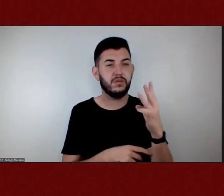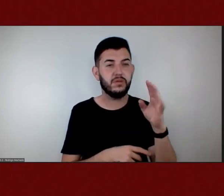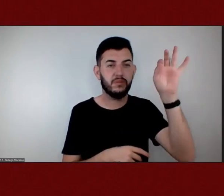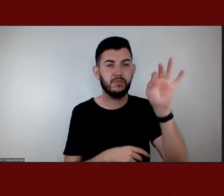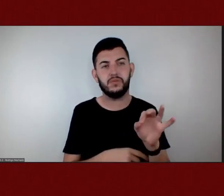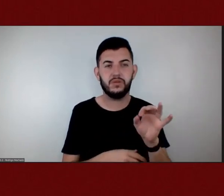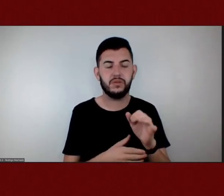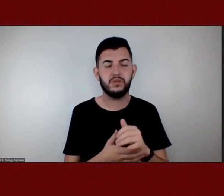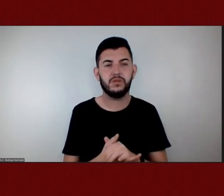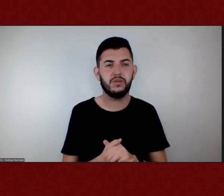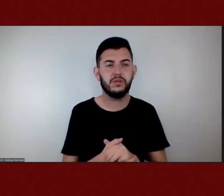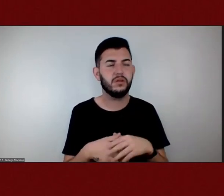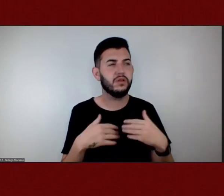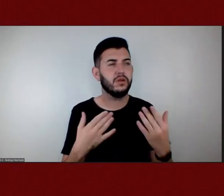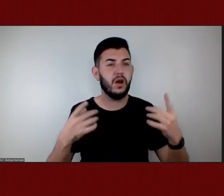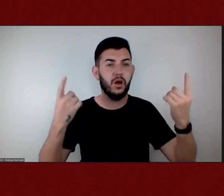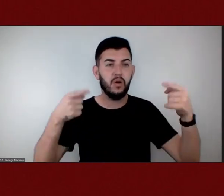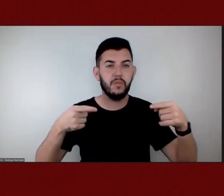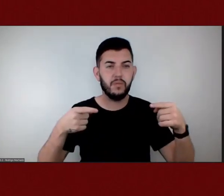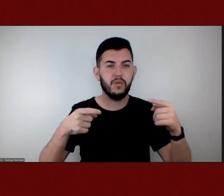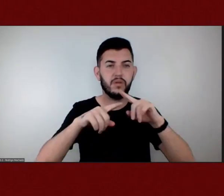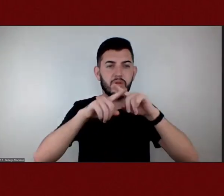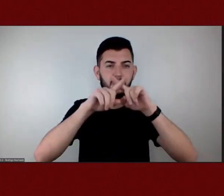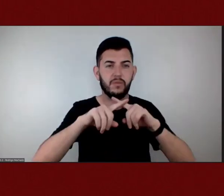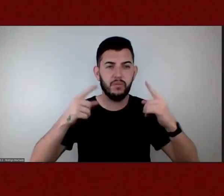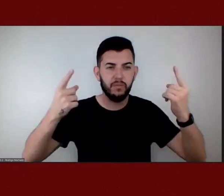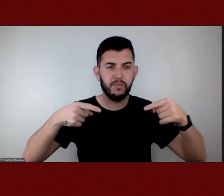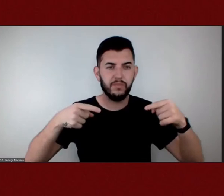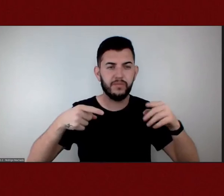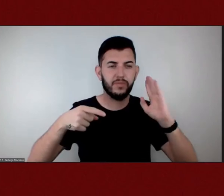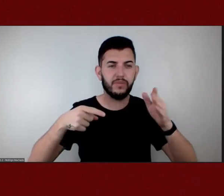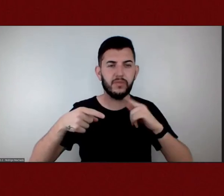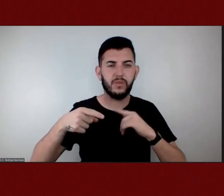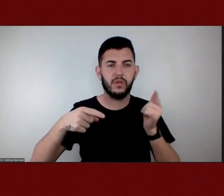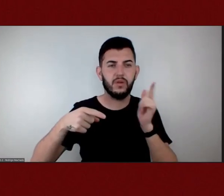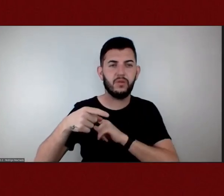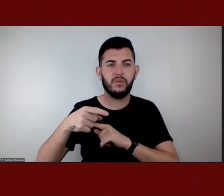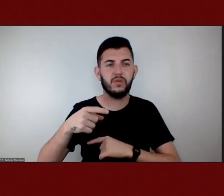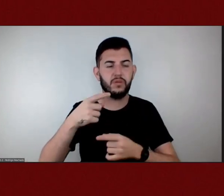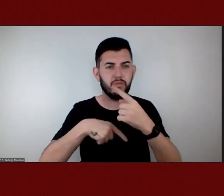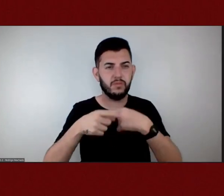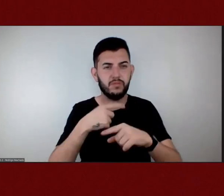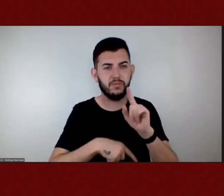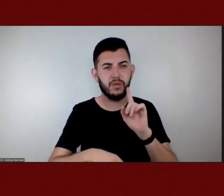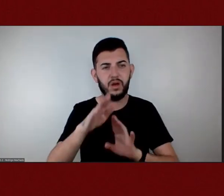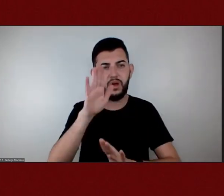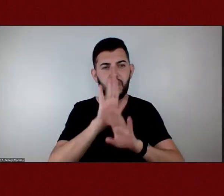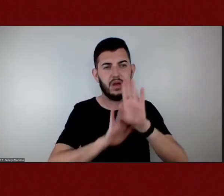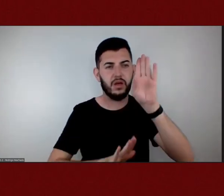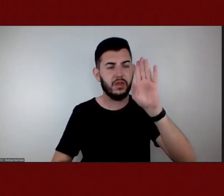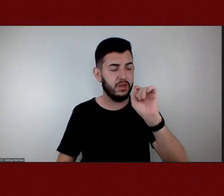a oposição já tinha passado dos 50%. Então, é dessa forma o governo popular